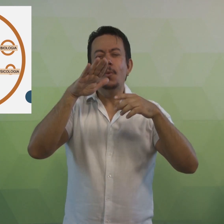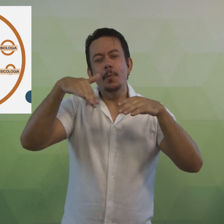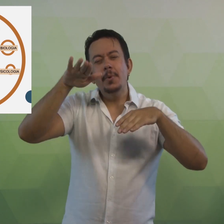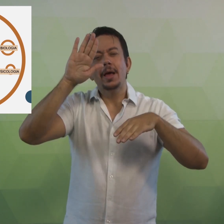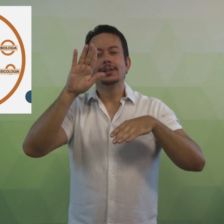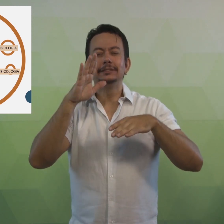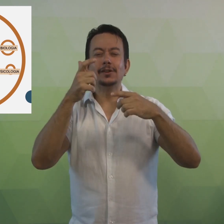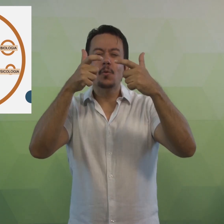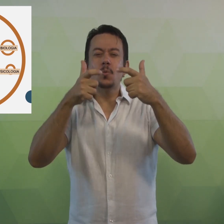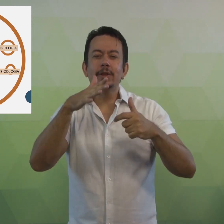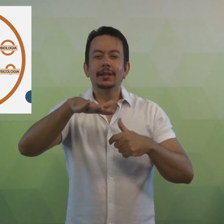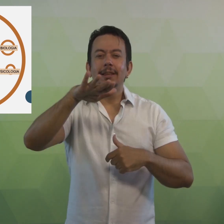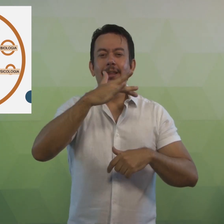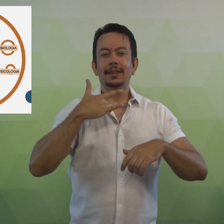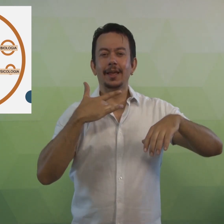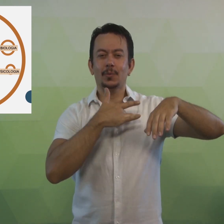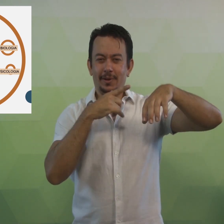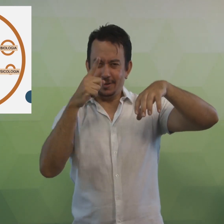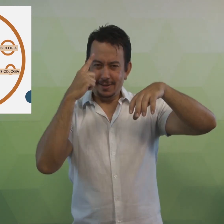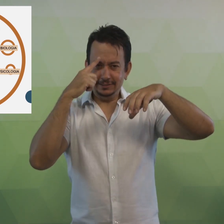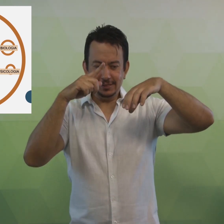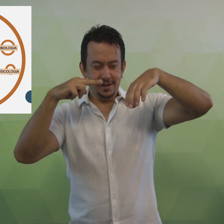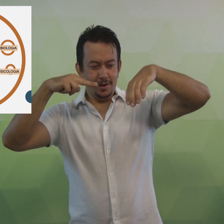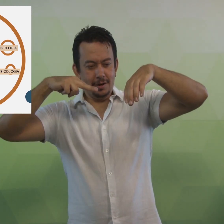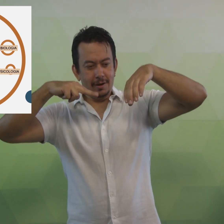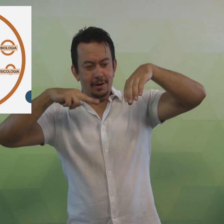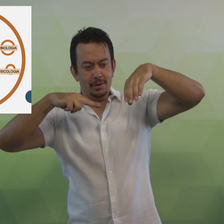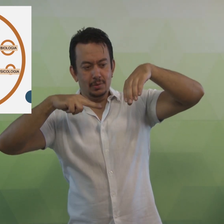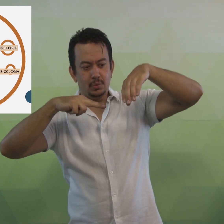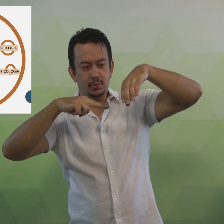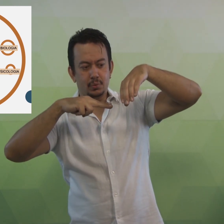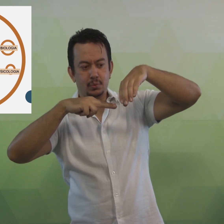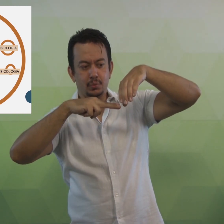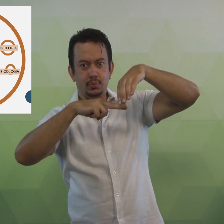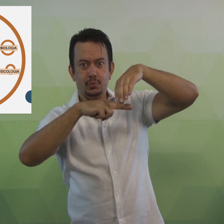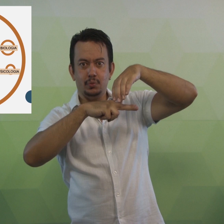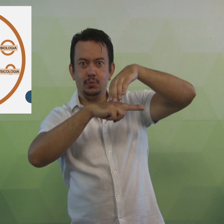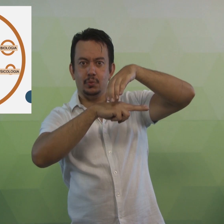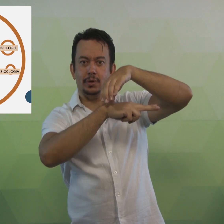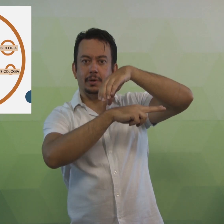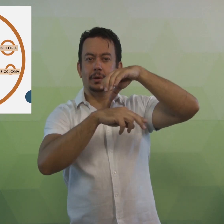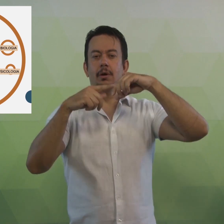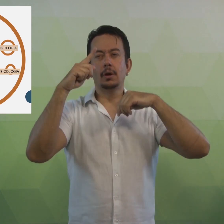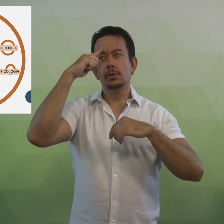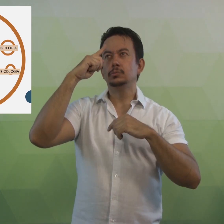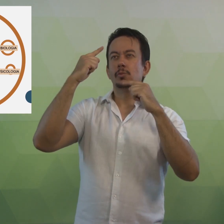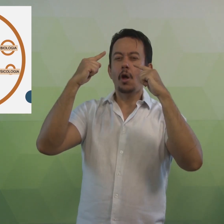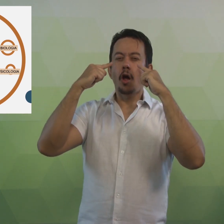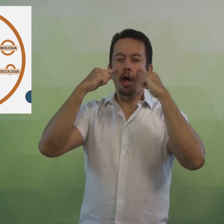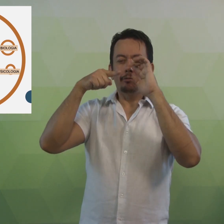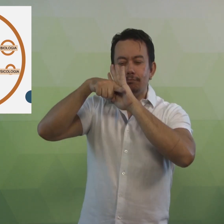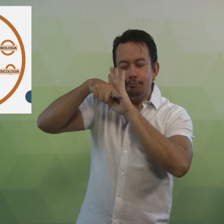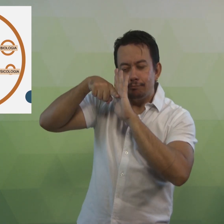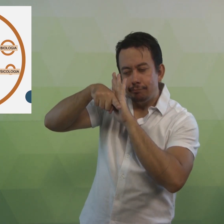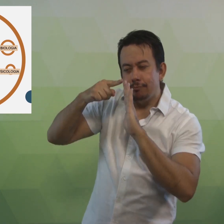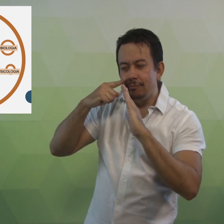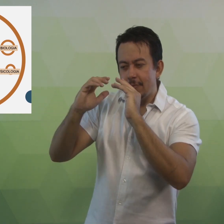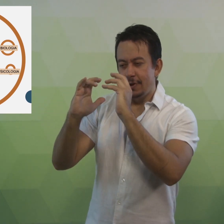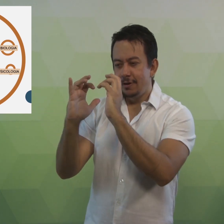uma ressonância, é analisado toda a parte corporal. A parte mental